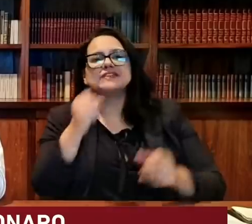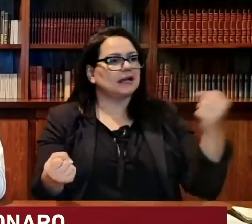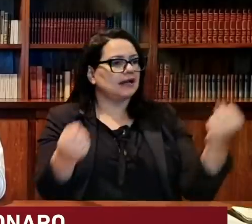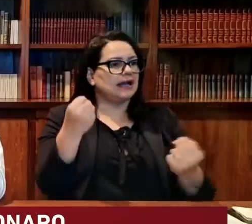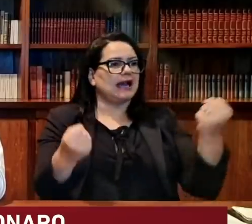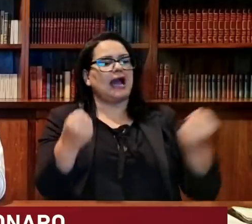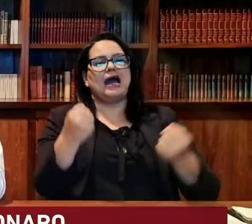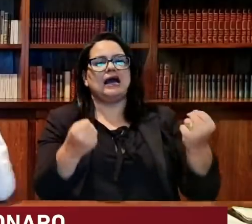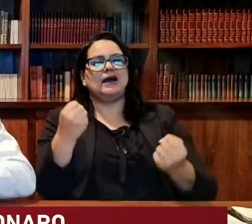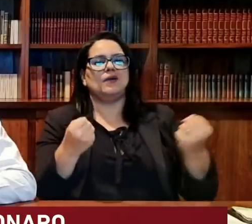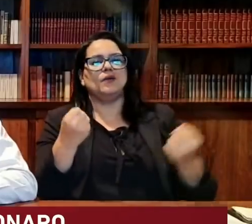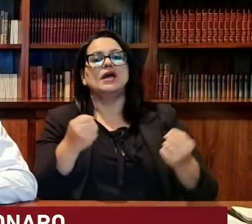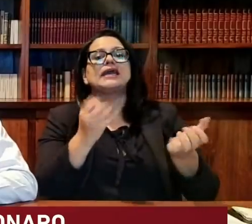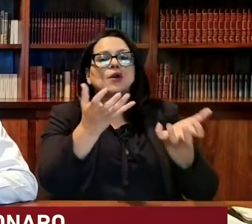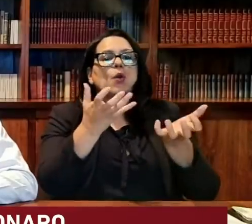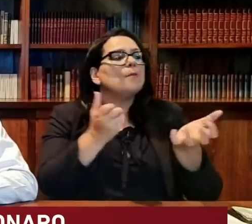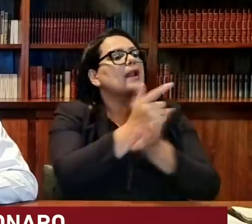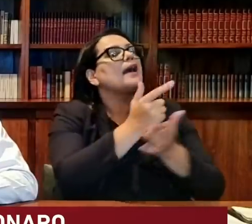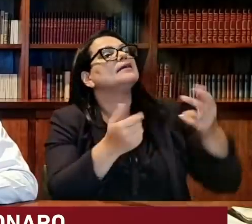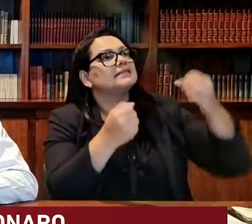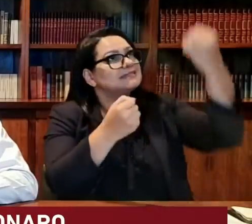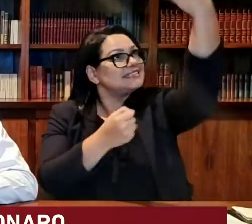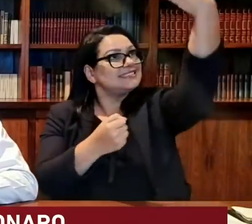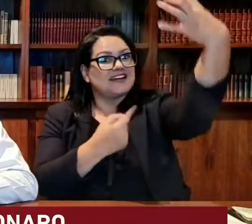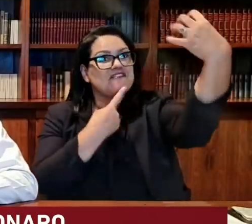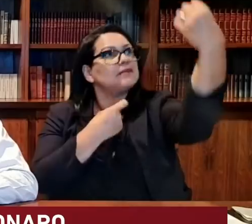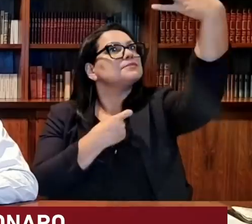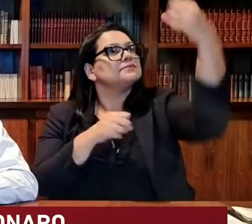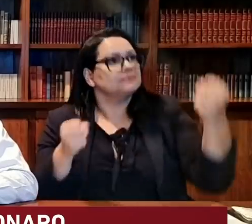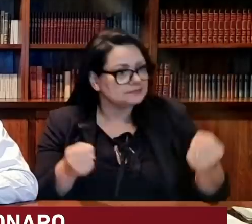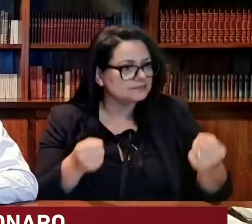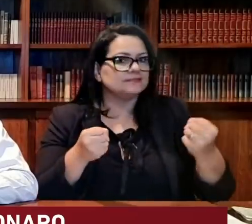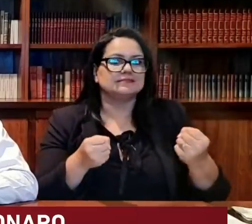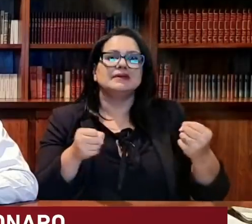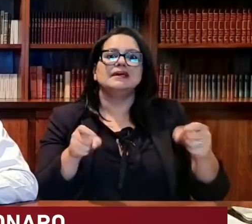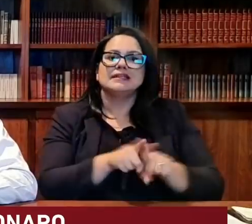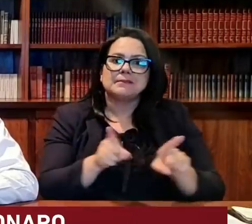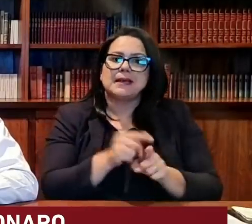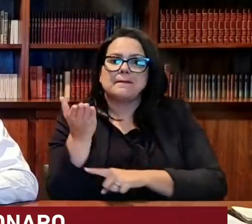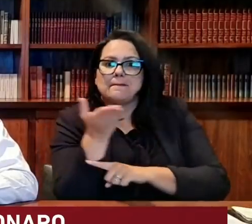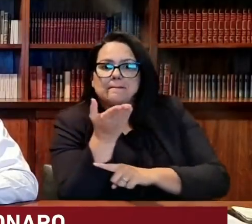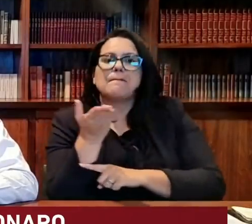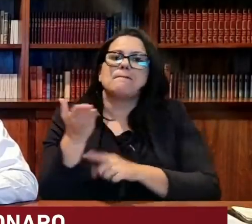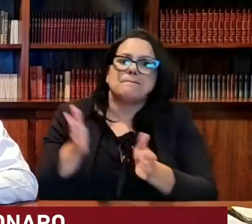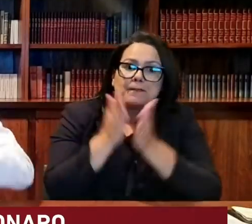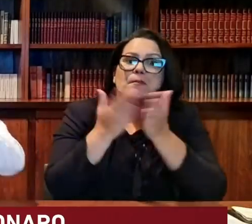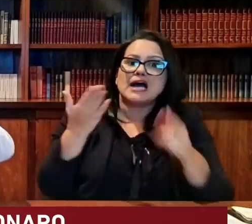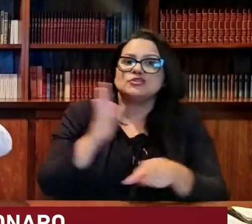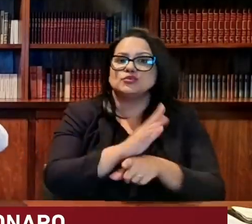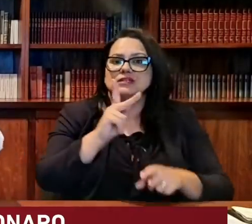o papelzinho com o número do Pix. Na praia, você compra mate, compra biscoito, até esmola em Pix, tudo. E você pode sacar o dinheirinho também, se